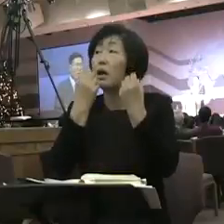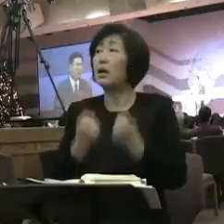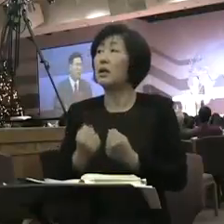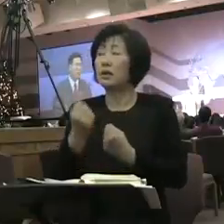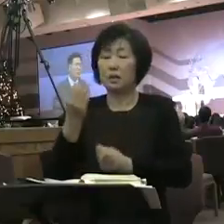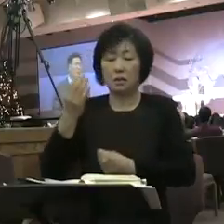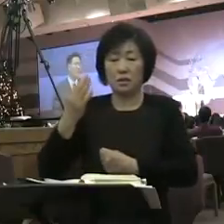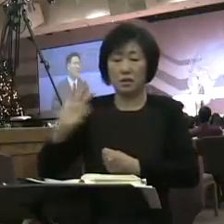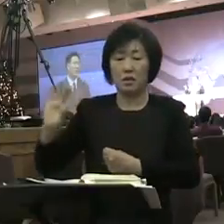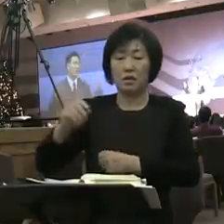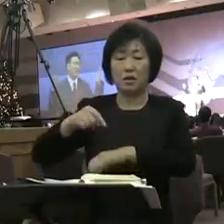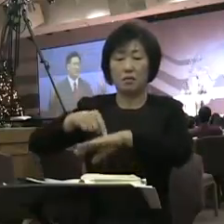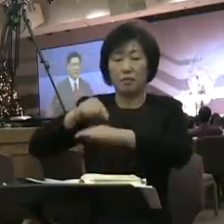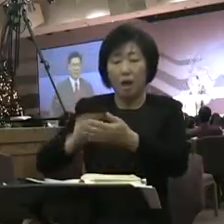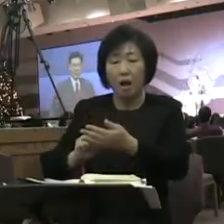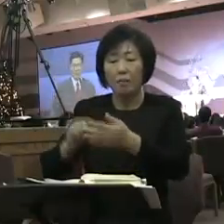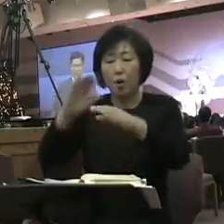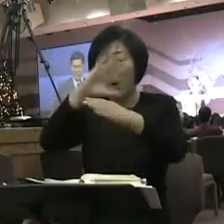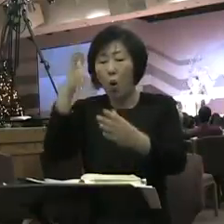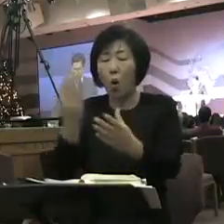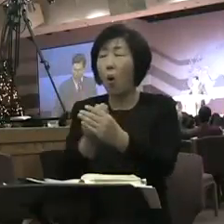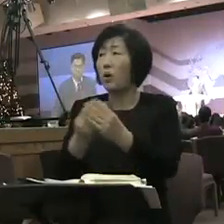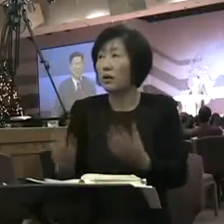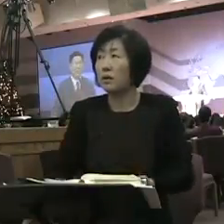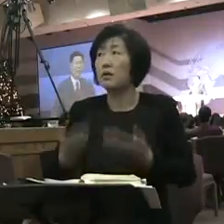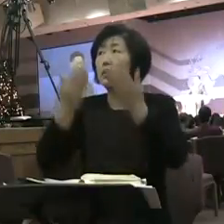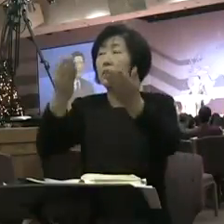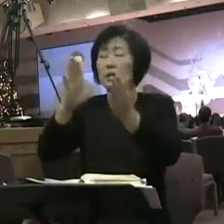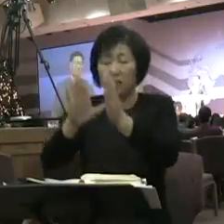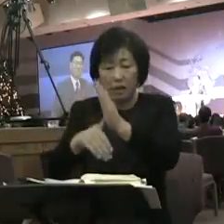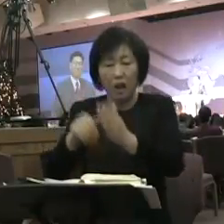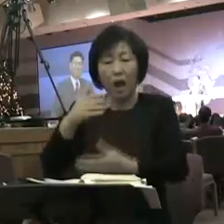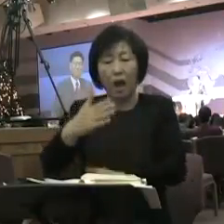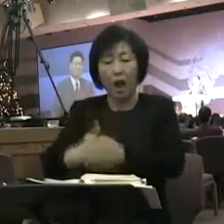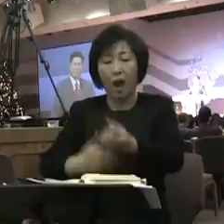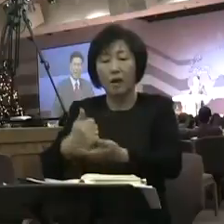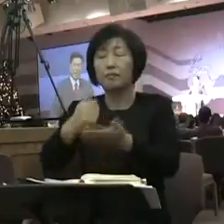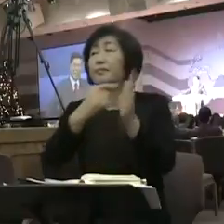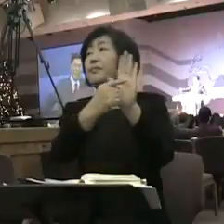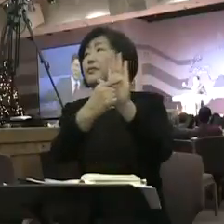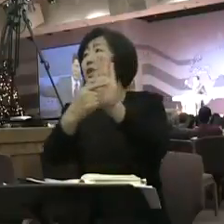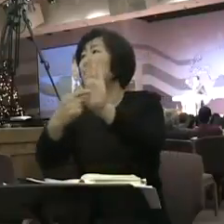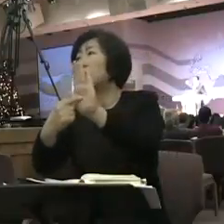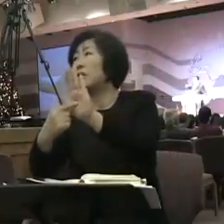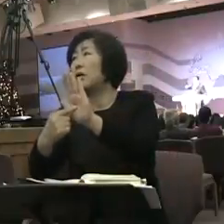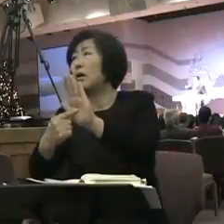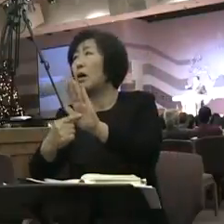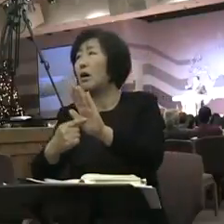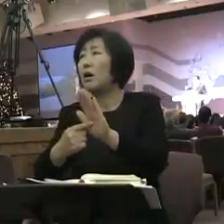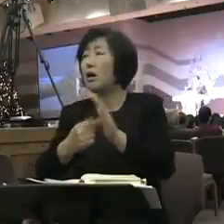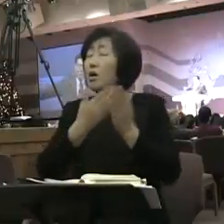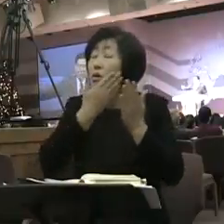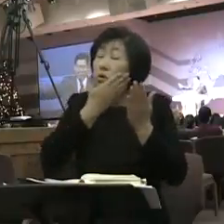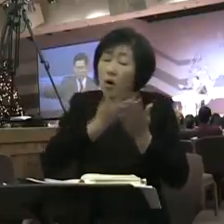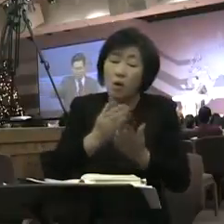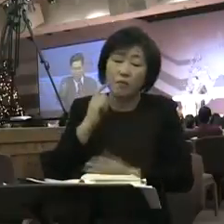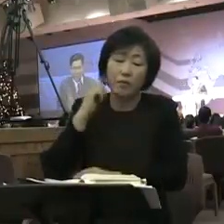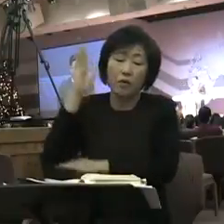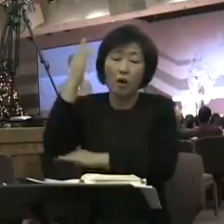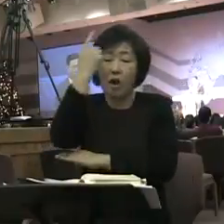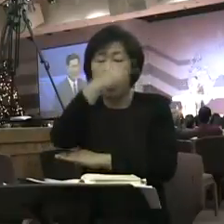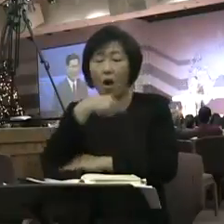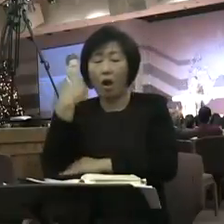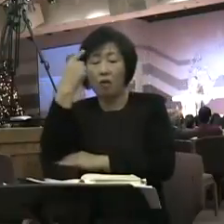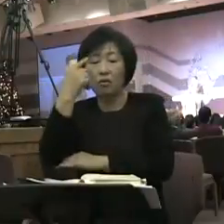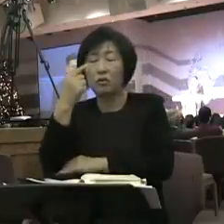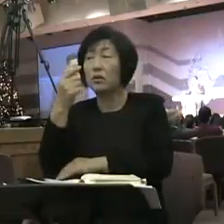안에서 마음을 온전하게 하나님께 드릴 적에 하나님 나타나세요. 하나님의 귀한 영광의 얼굴을 아마 여러분들이